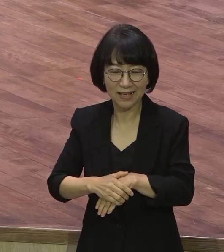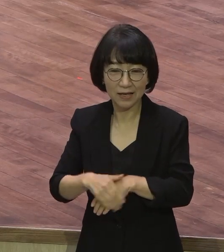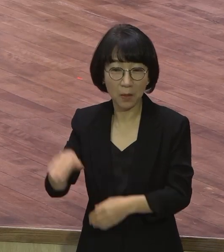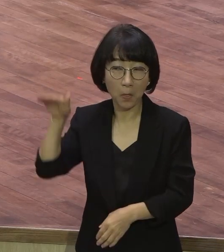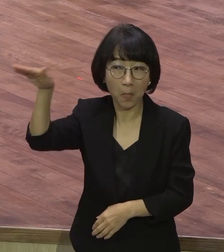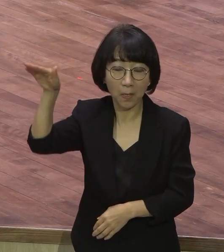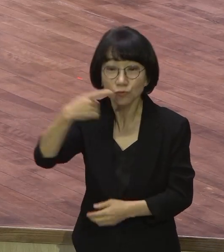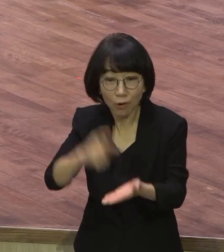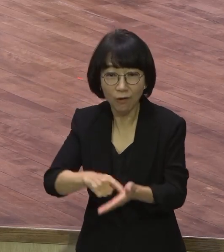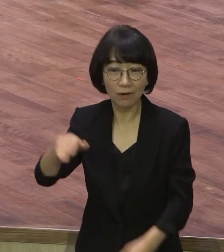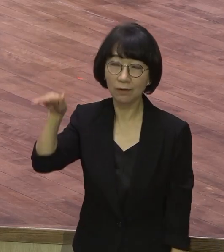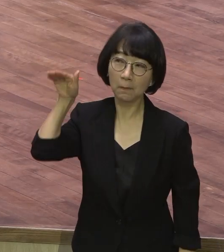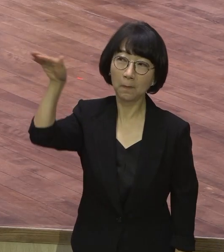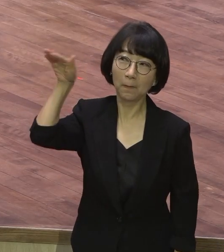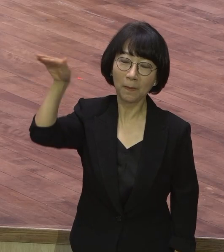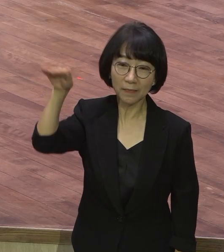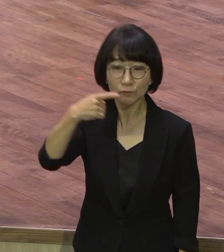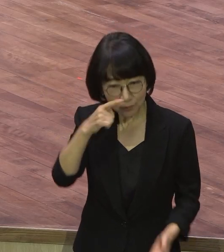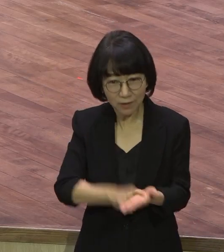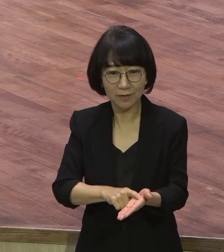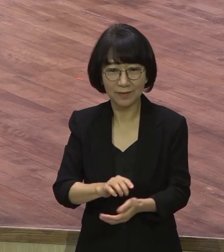참 기도 어렵게 생각한단 말이에요.